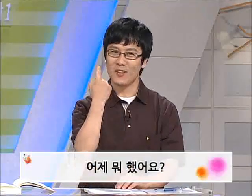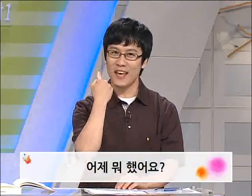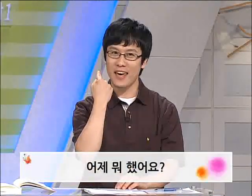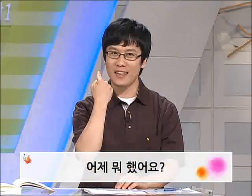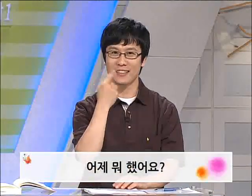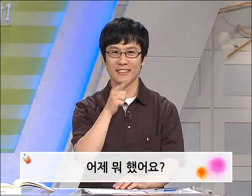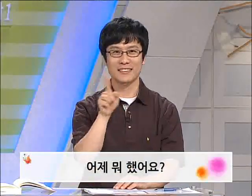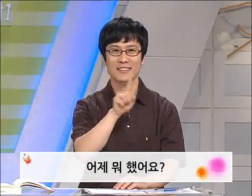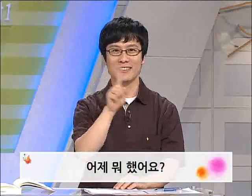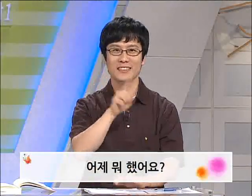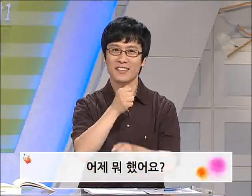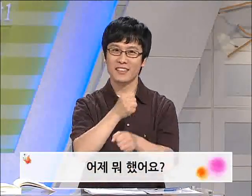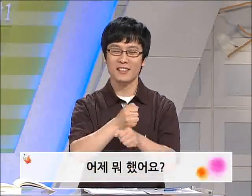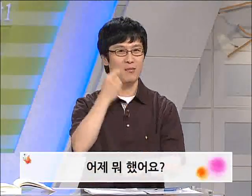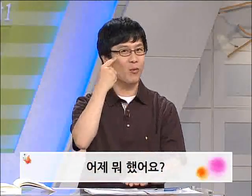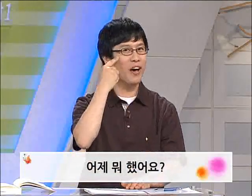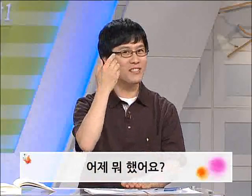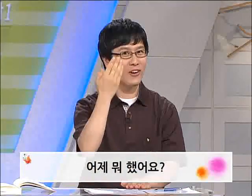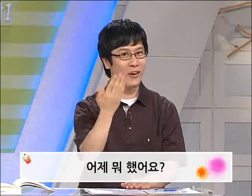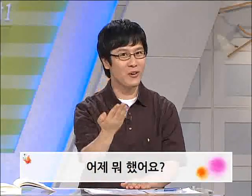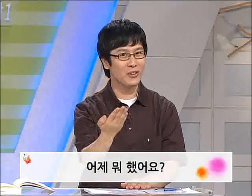어제 뭐 했어요?